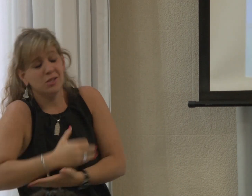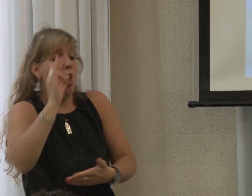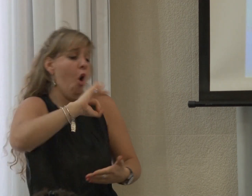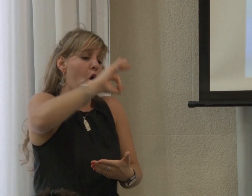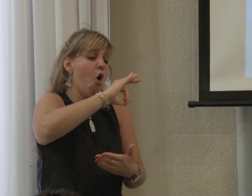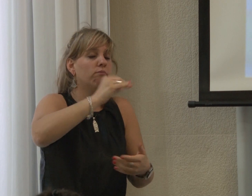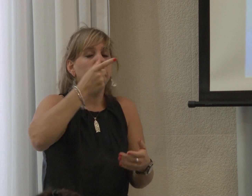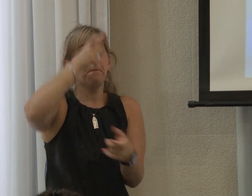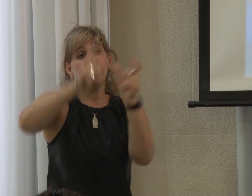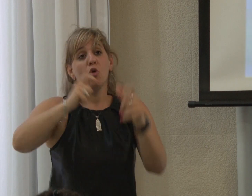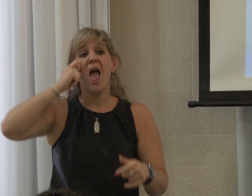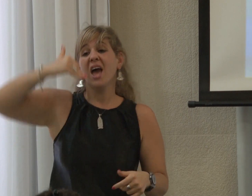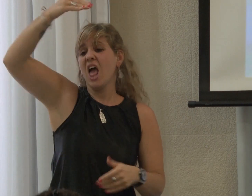En